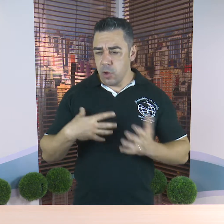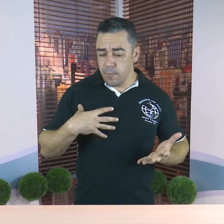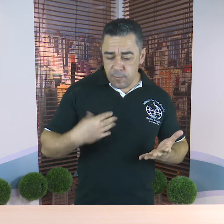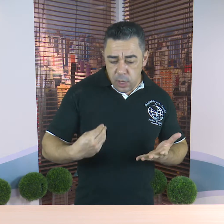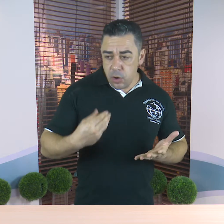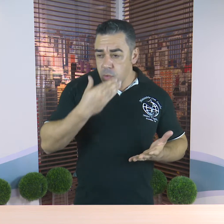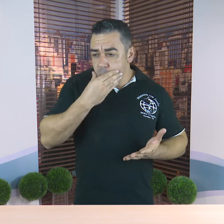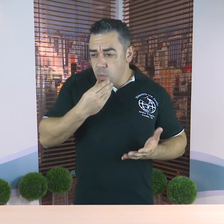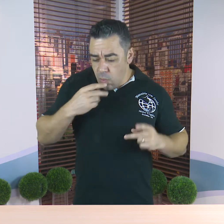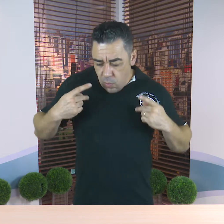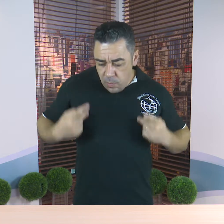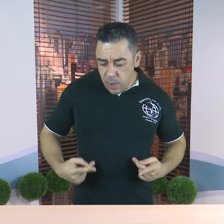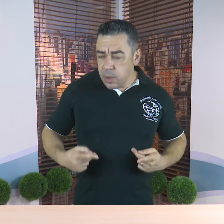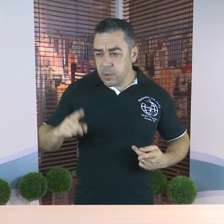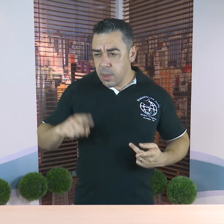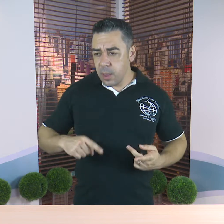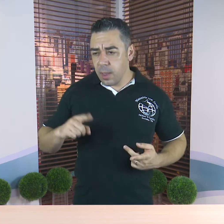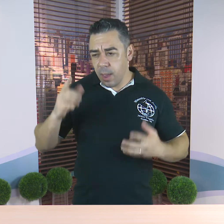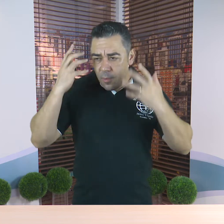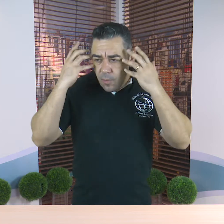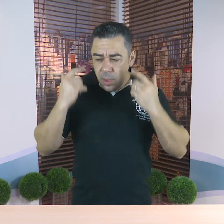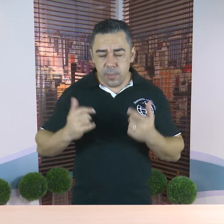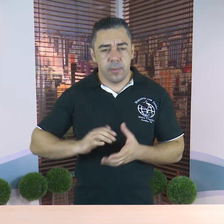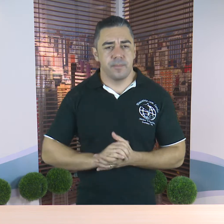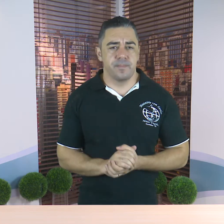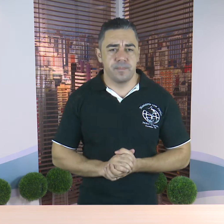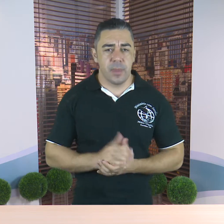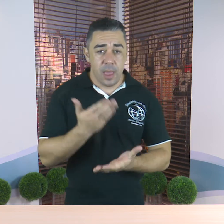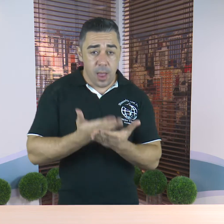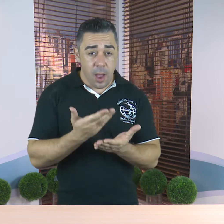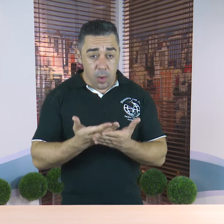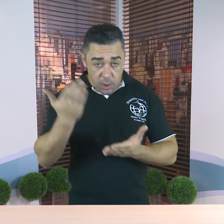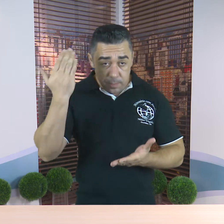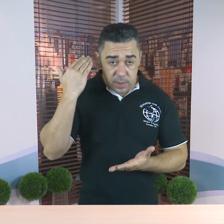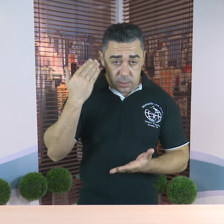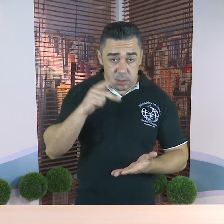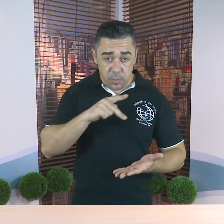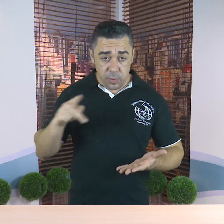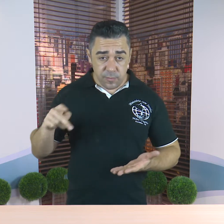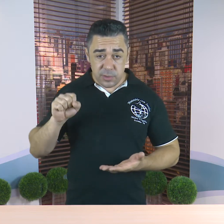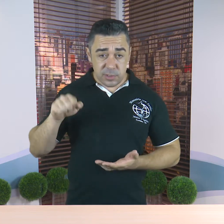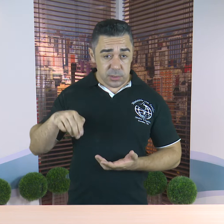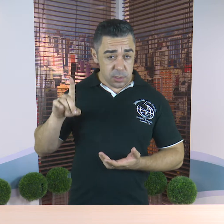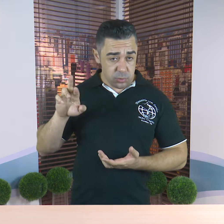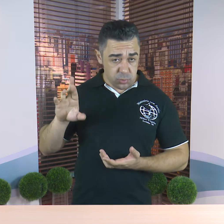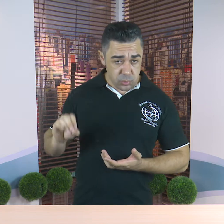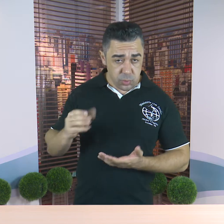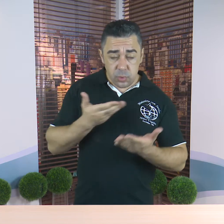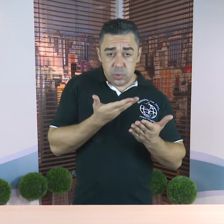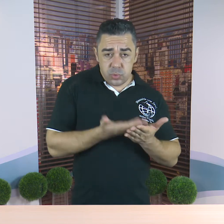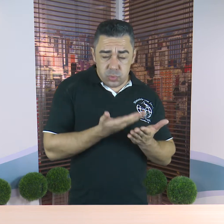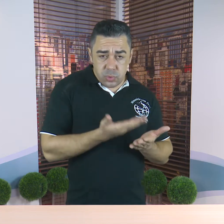bicho. Na aula passada, com o professor Sandro Pereira, estudamos a teologia de